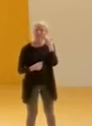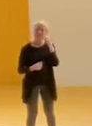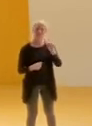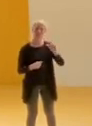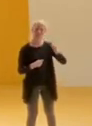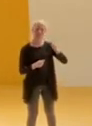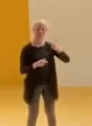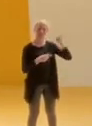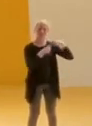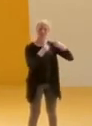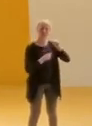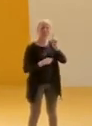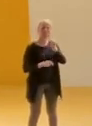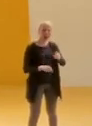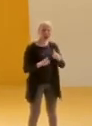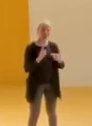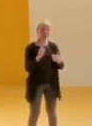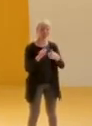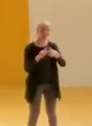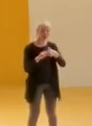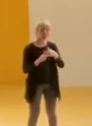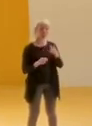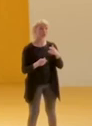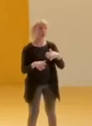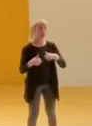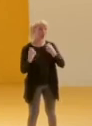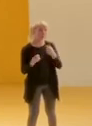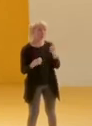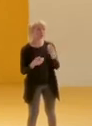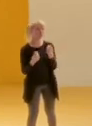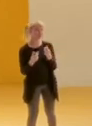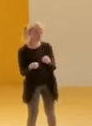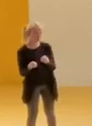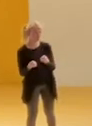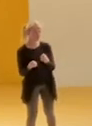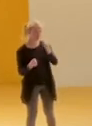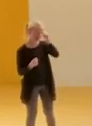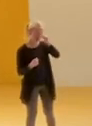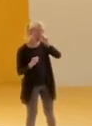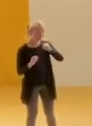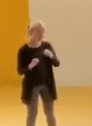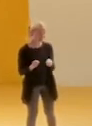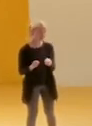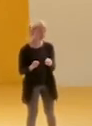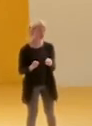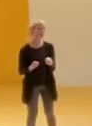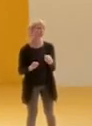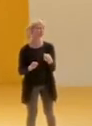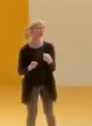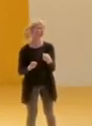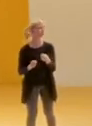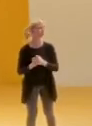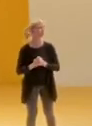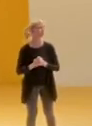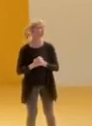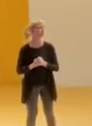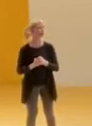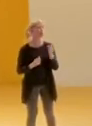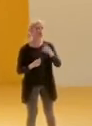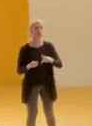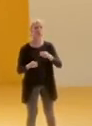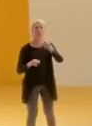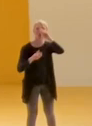prawdy mikroekonomicznej żeby coś było pieniądze No to zasadniczo musi być tego wprost nie powiedziałem ale musi być